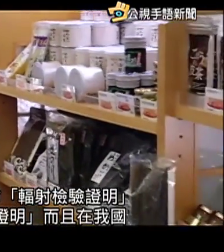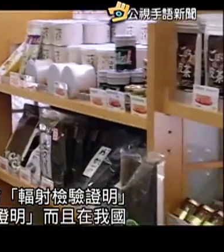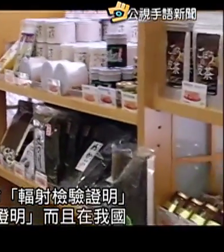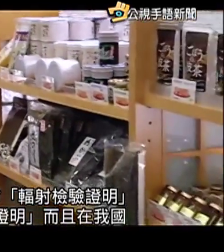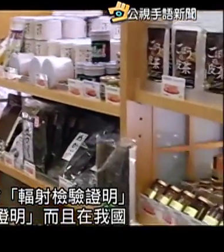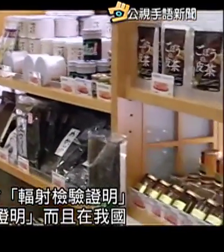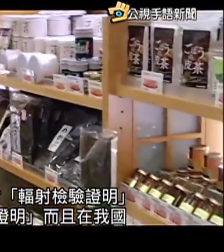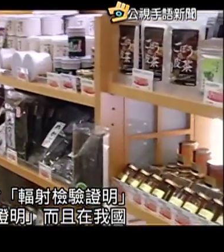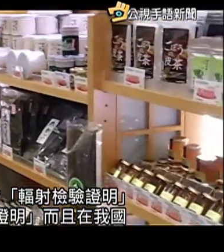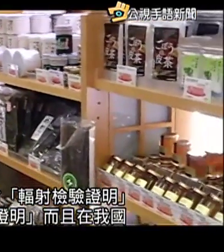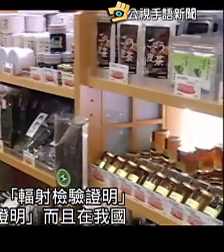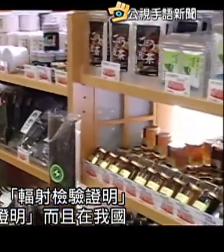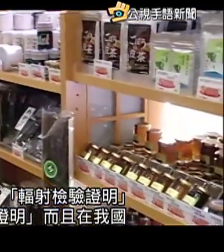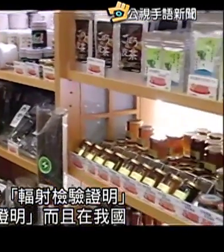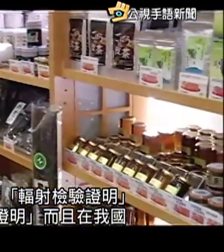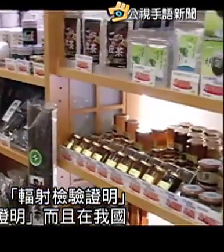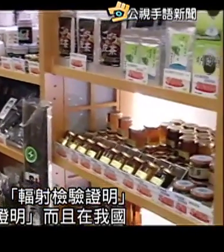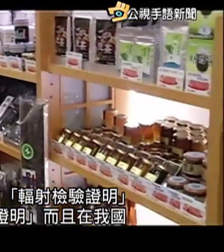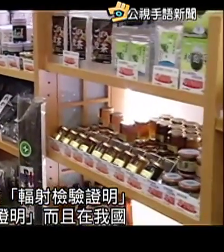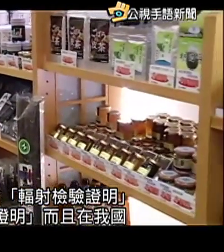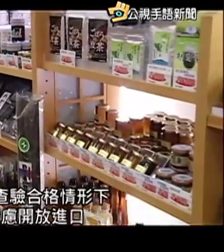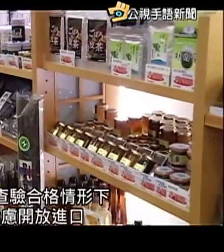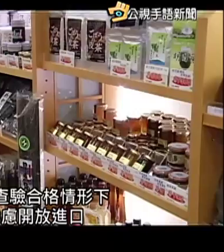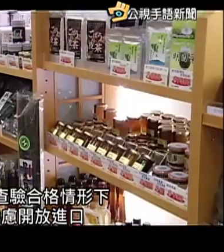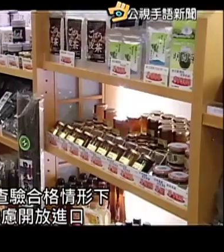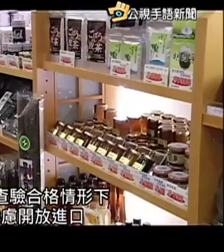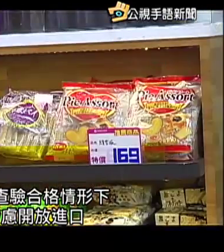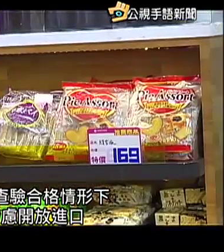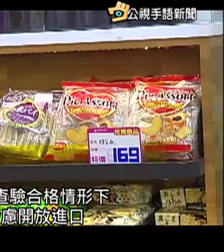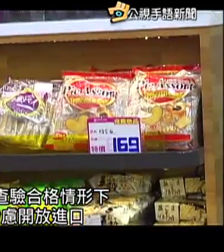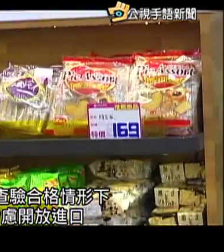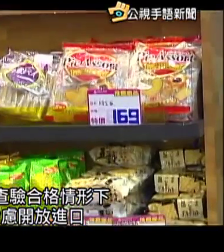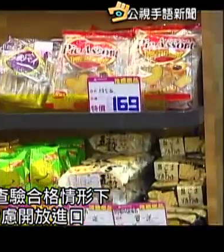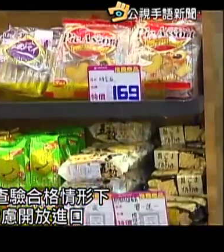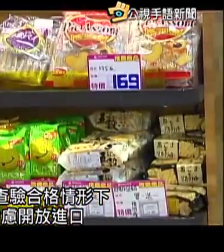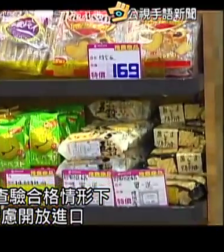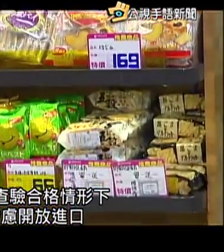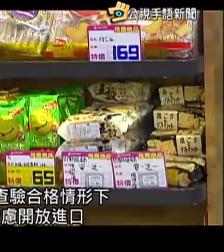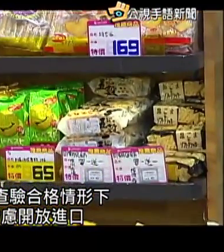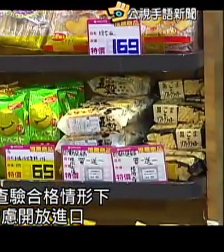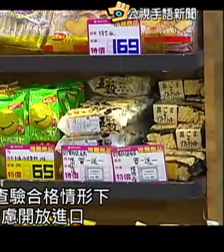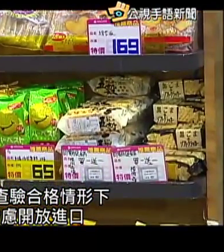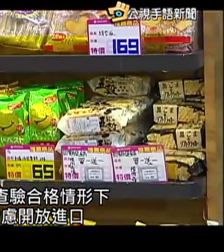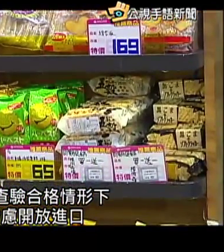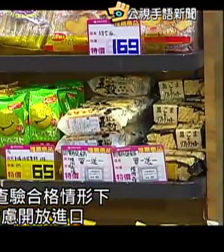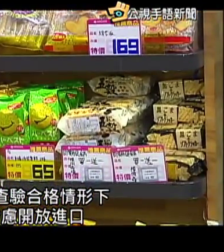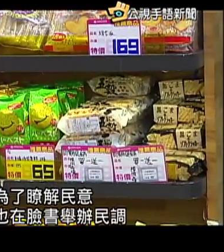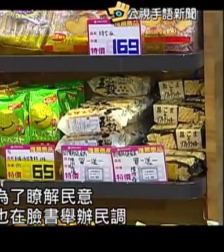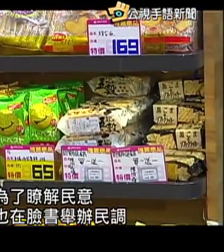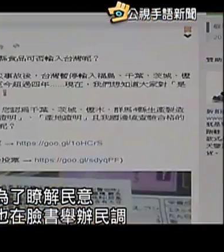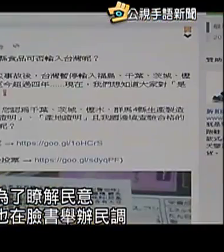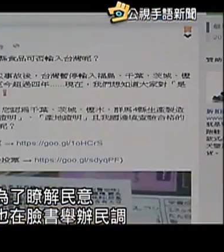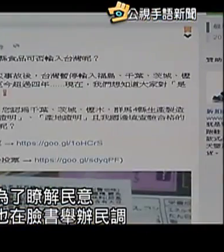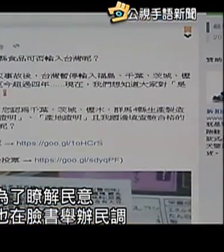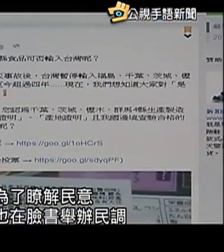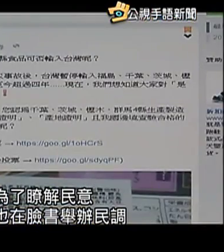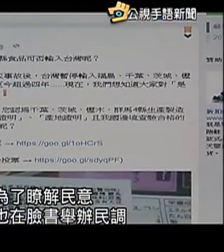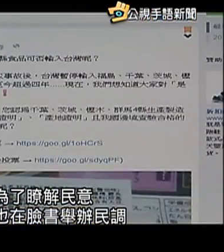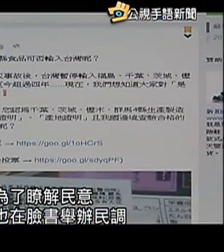证明、产地证明，而且在我国边境查验合格情形下，考虑开放进口。而为了了解民意，卫福部也在脸书